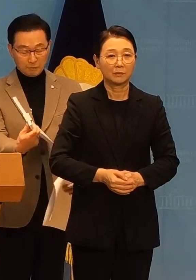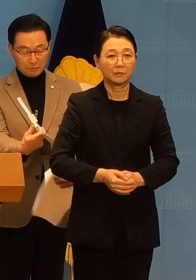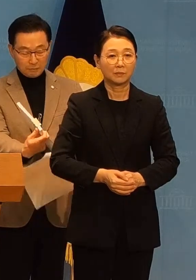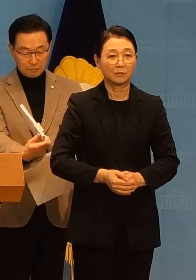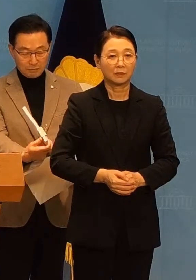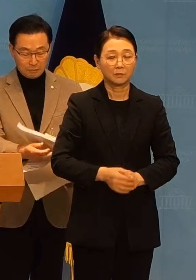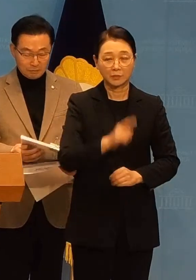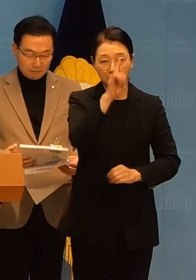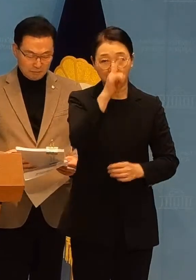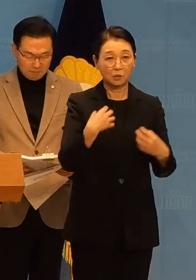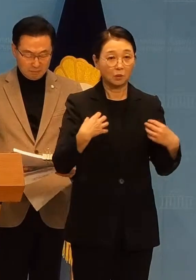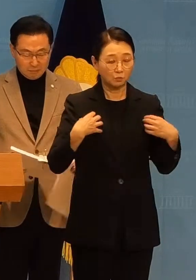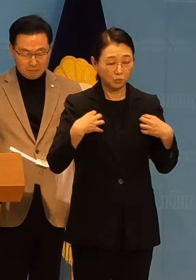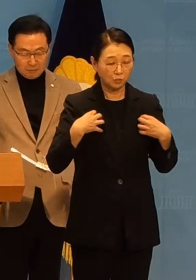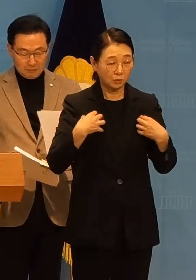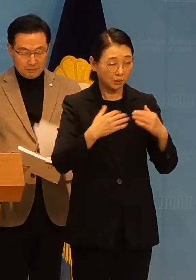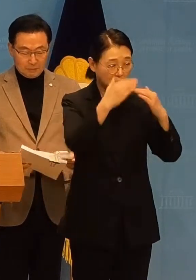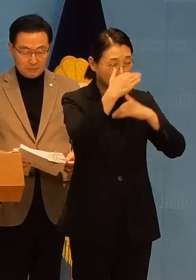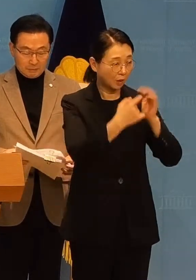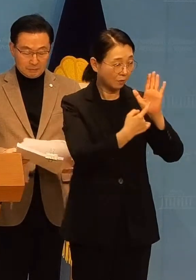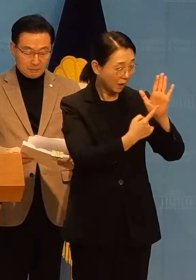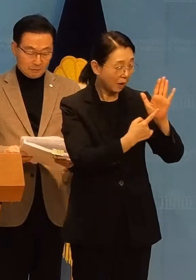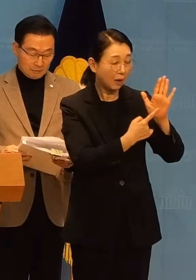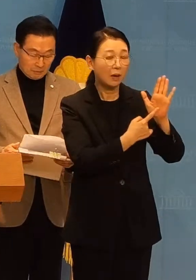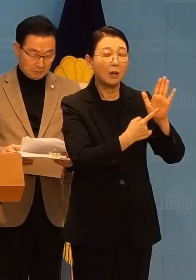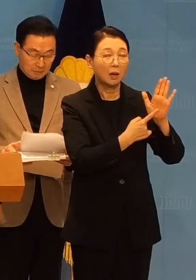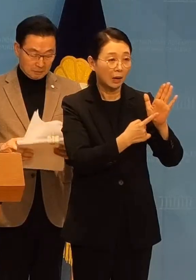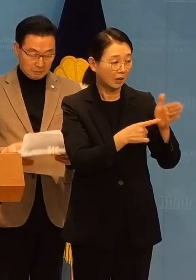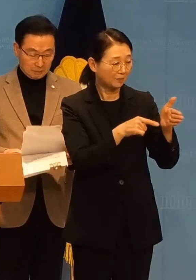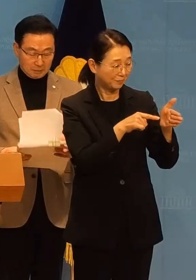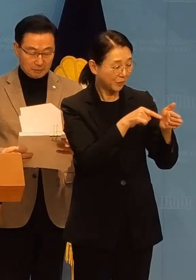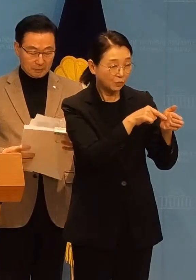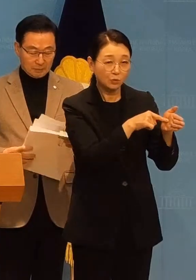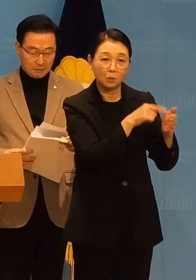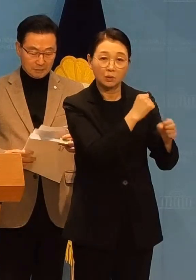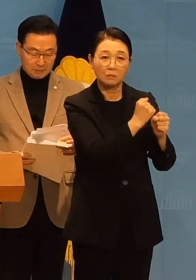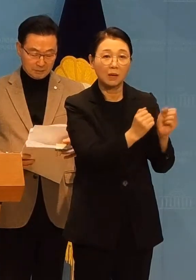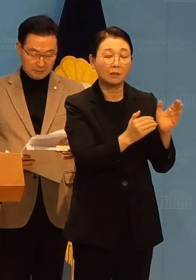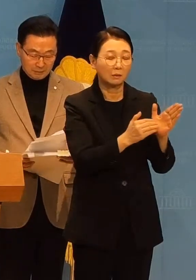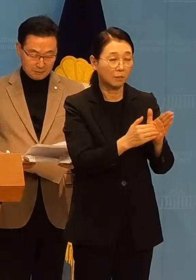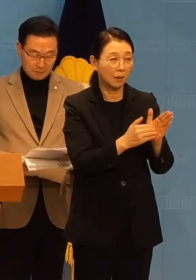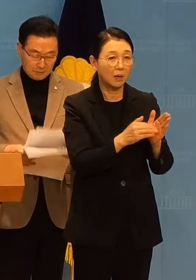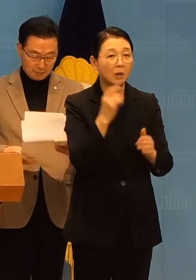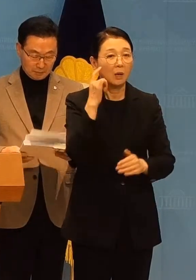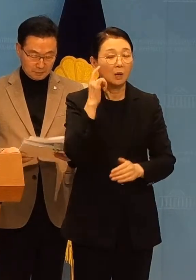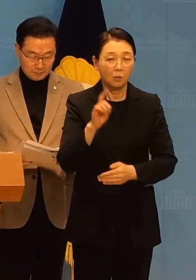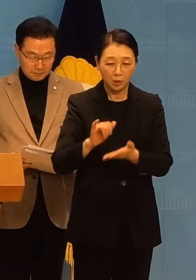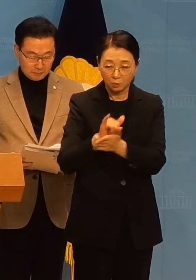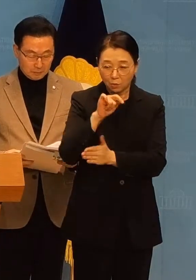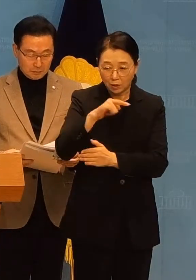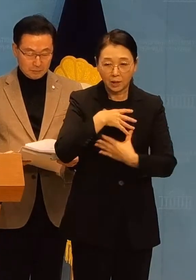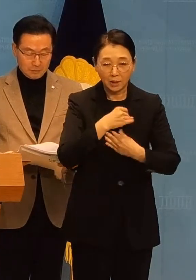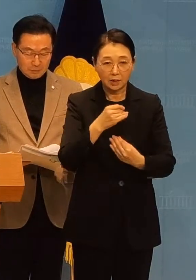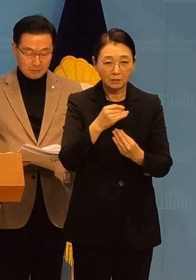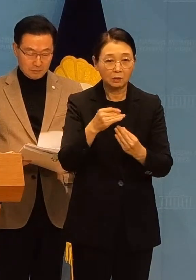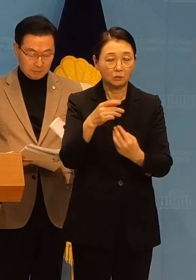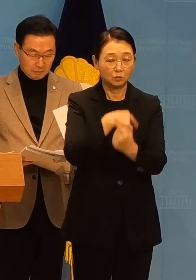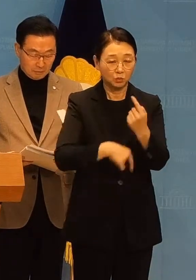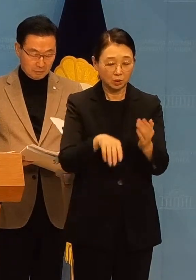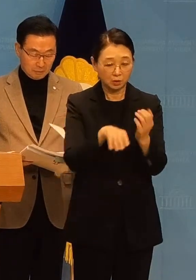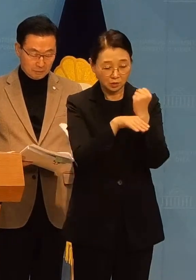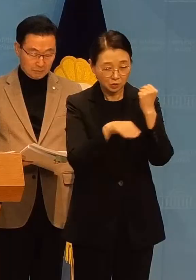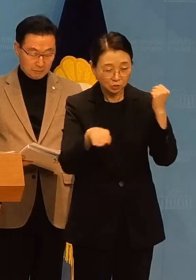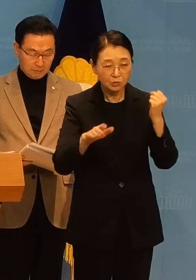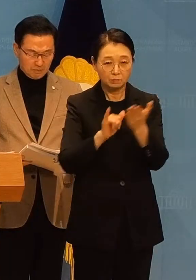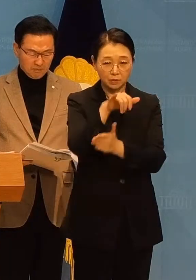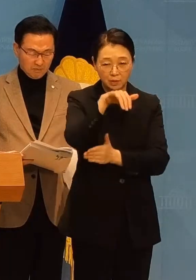정부는 이 같은 사실이 드러나자 이제서야 콘크리트 둔덕 시설이 사실은 공항 안전 운영 기준과 비행장